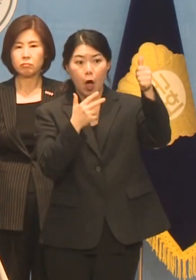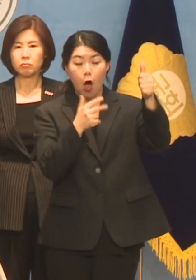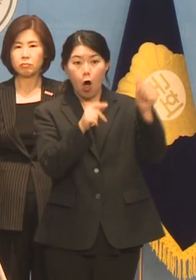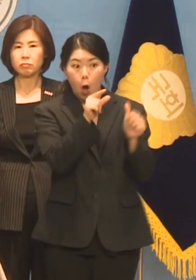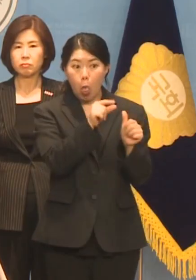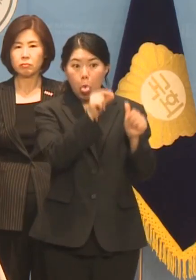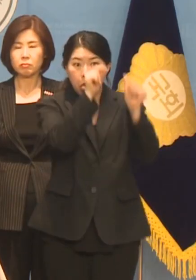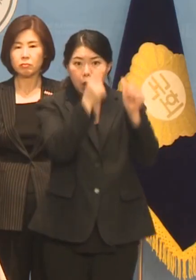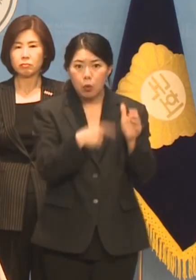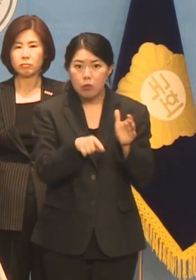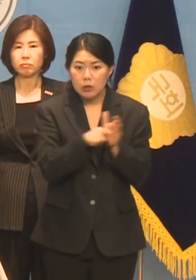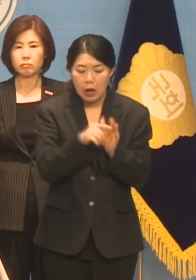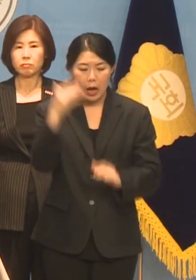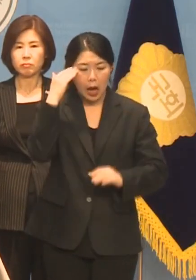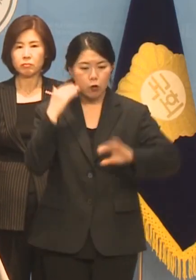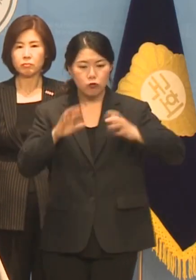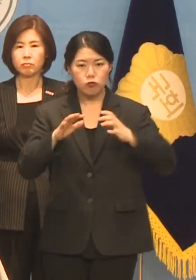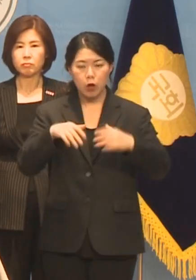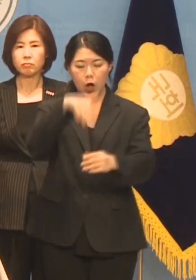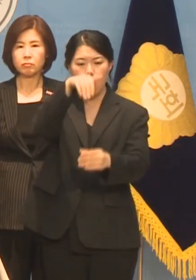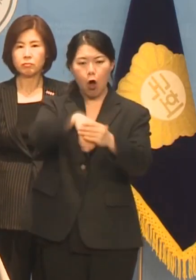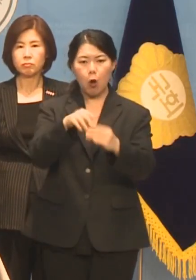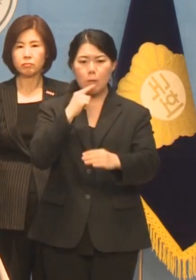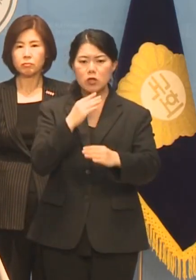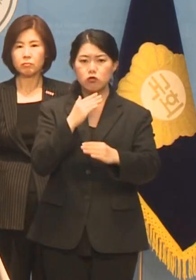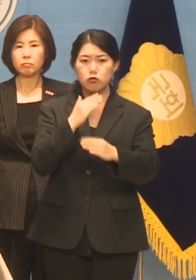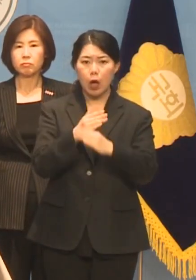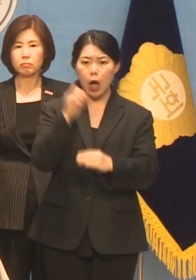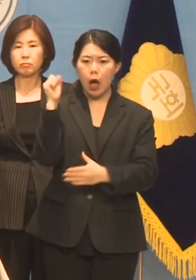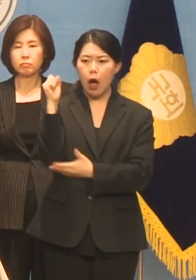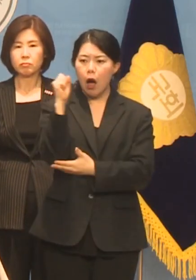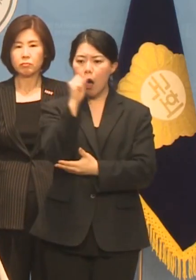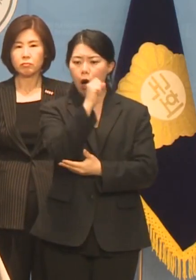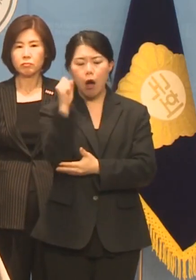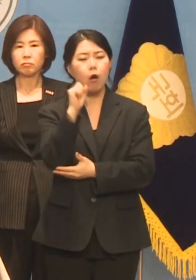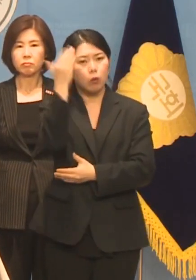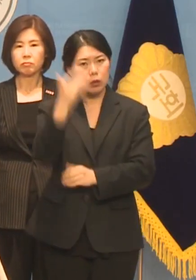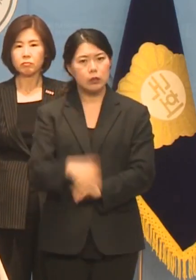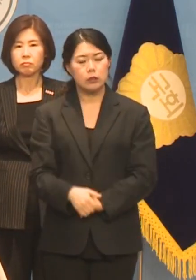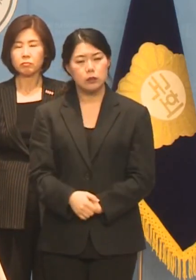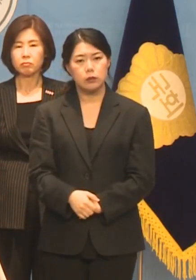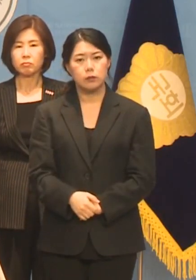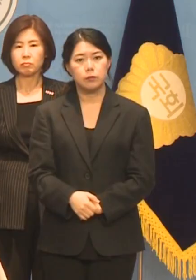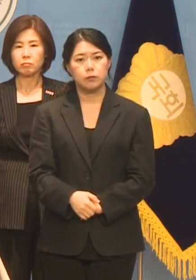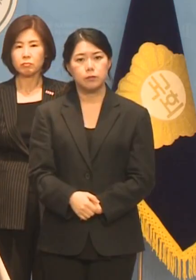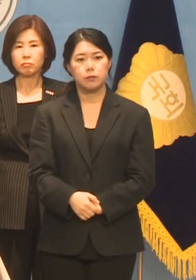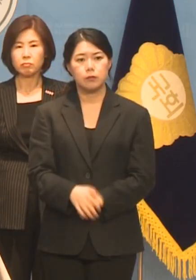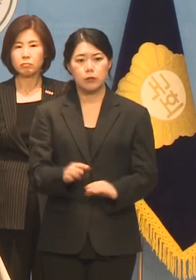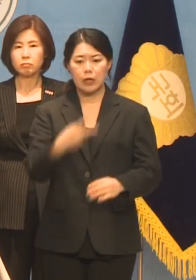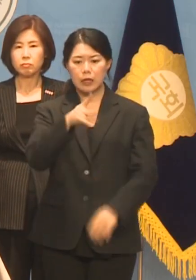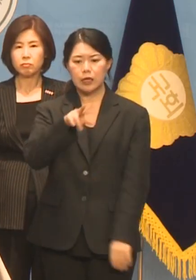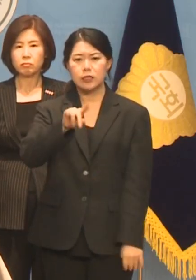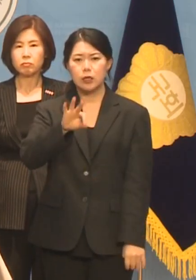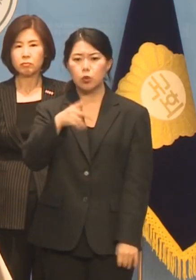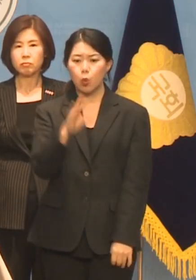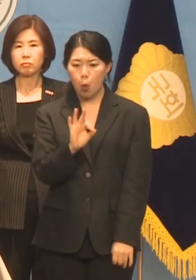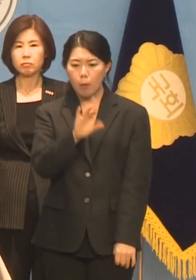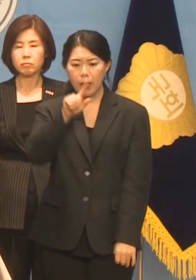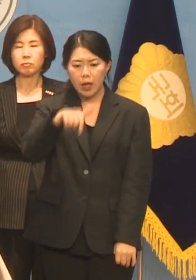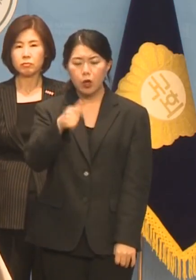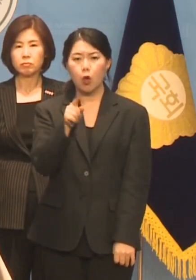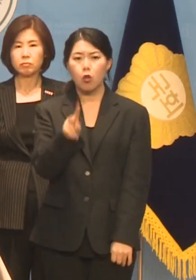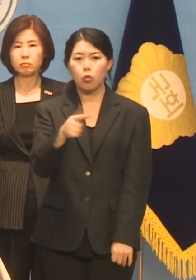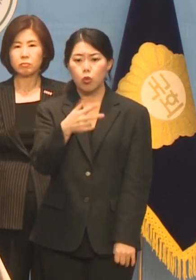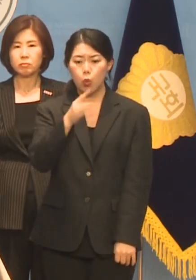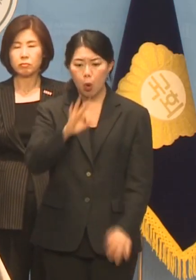살리기가 대한민국 선거 민주주의의 근간을 흐트러뜨린 것입니다. 대장동과 백현동 비리,